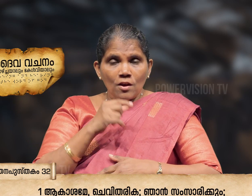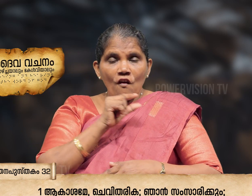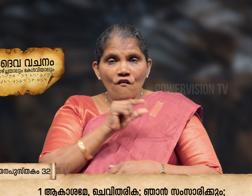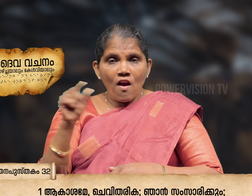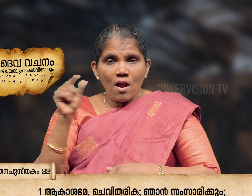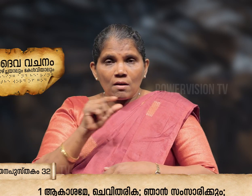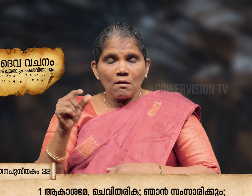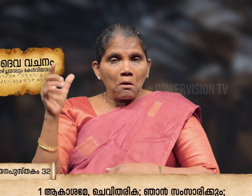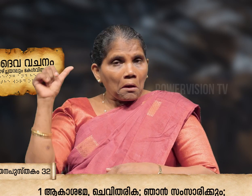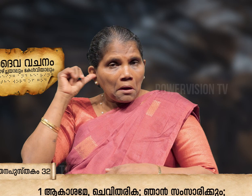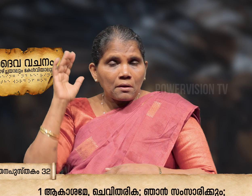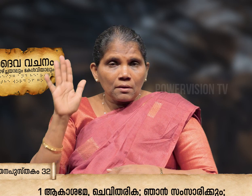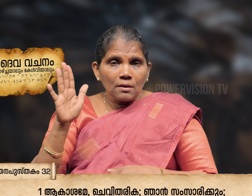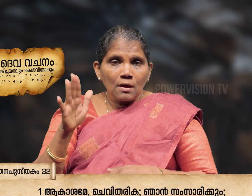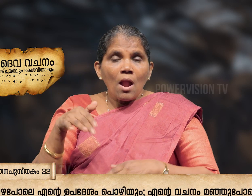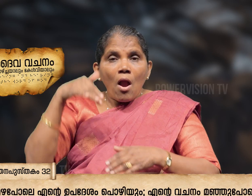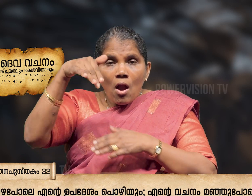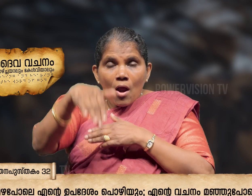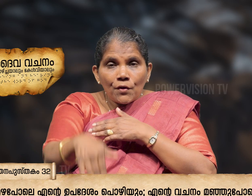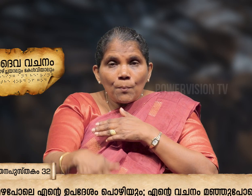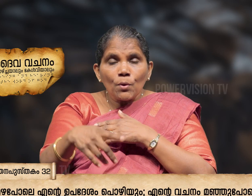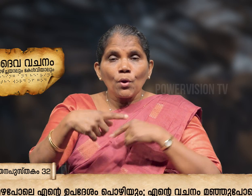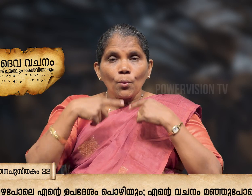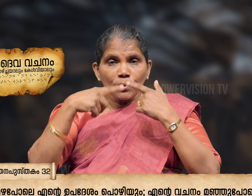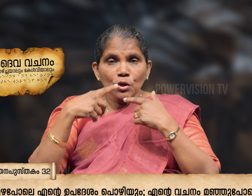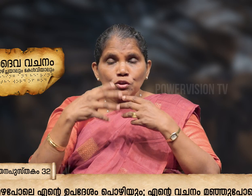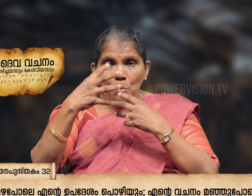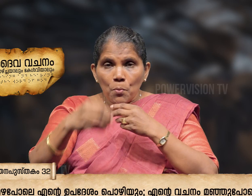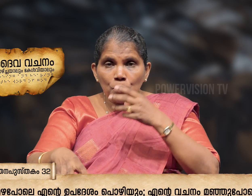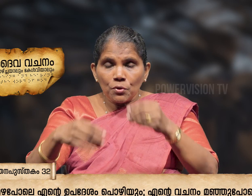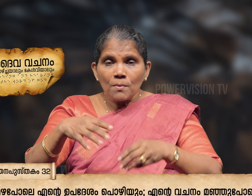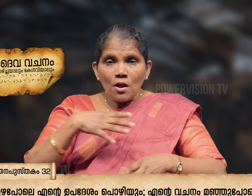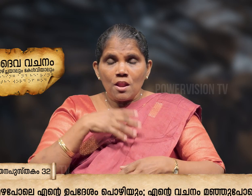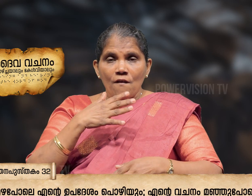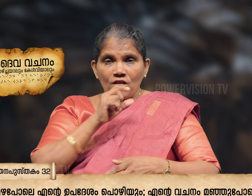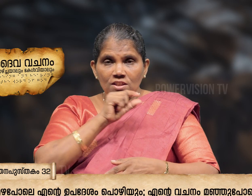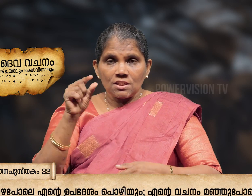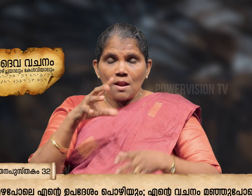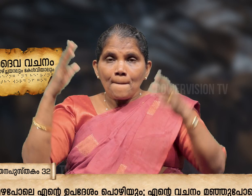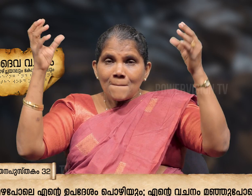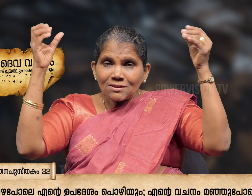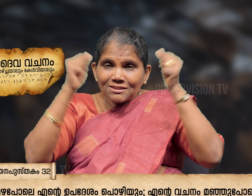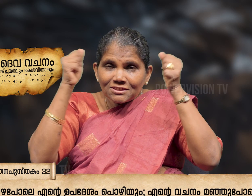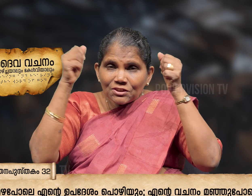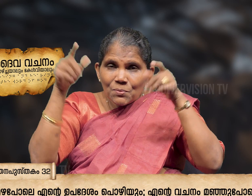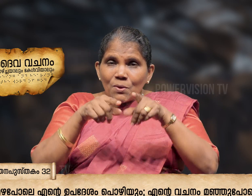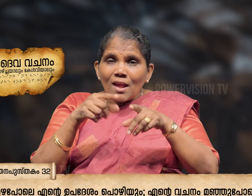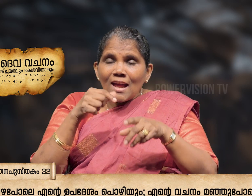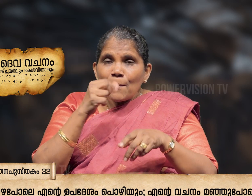വായിൻ വാക്കുകളെ കേൾക്കട്ടെ. മഴ പോലെ എന്റെ ഉപദേശം പൊഴിയും, എന്റെ വചനം മഞ്ഞു പോലെയും ഇളം